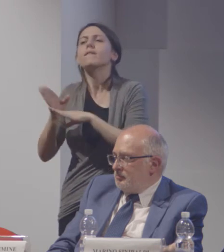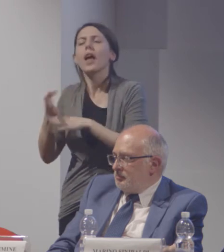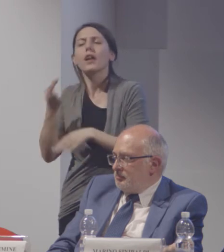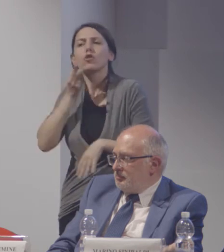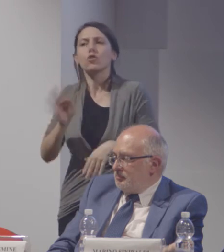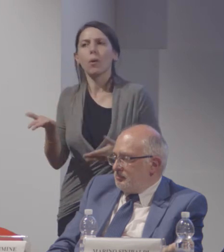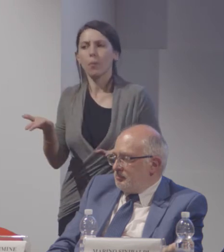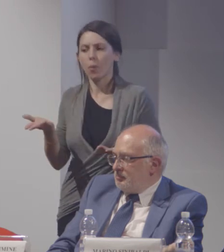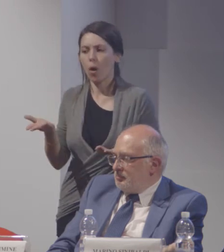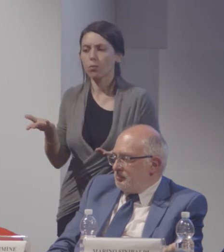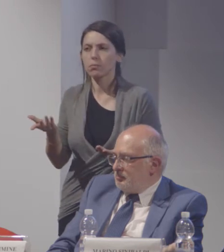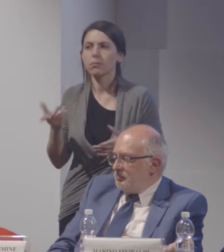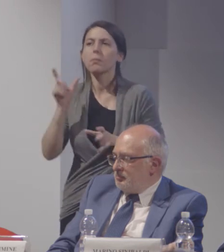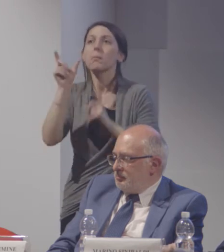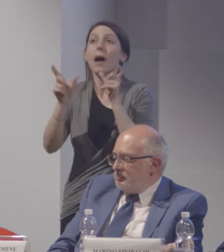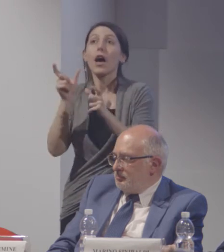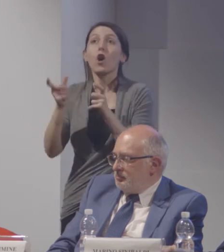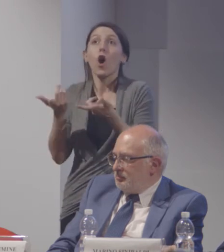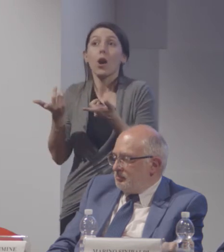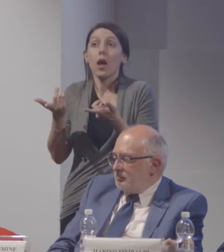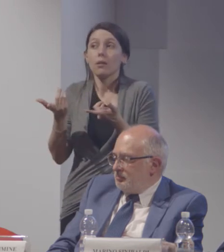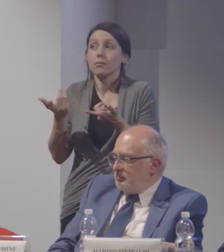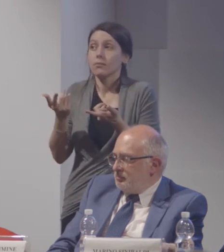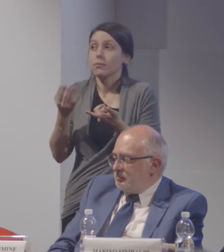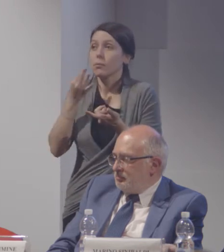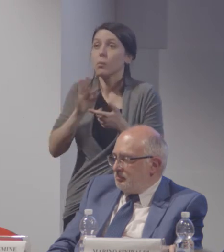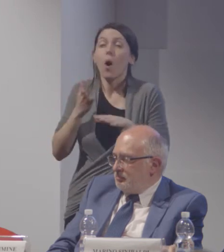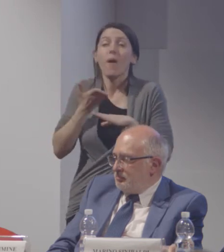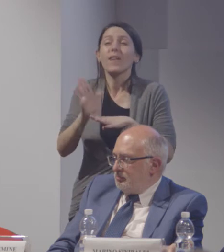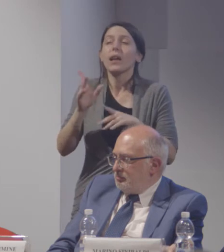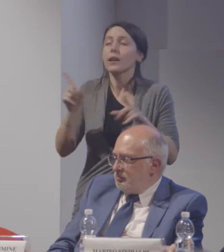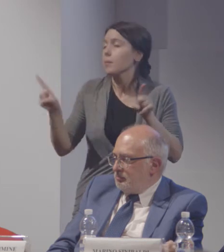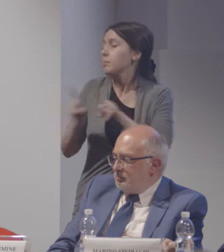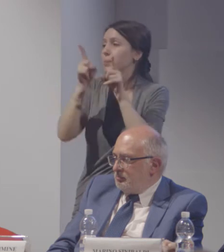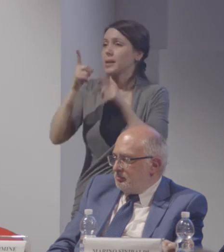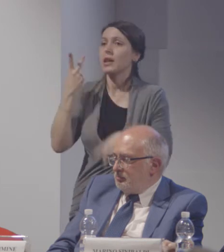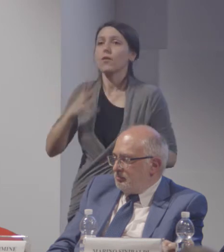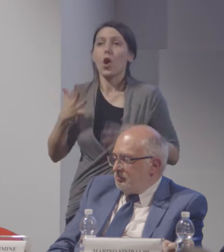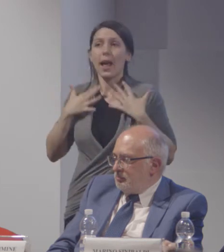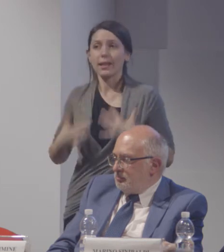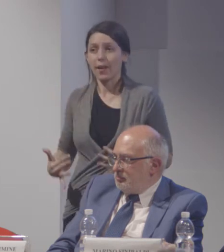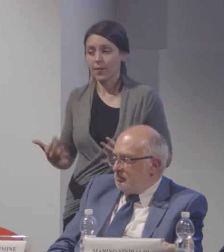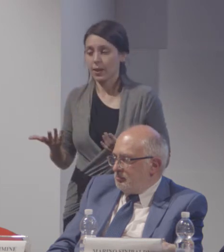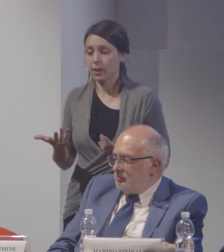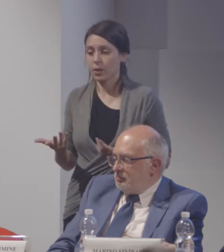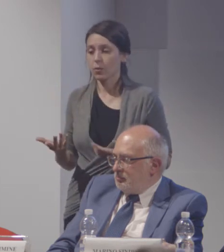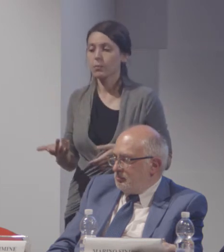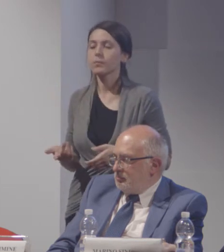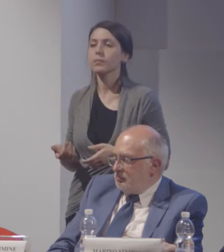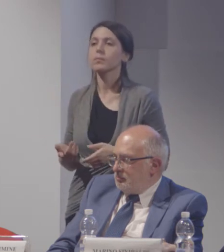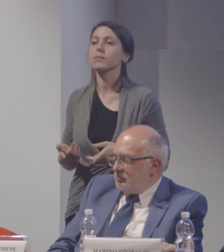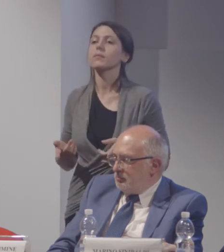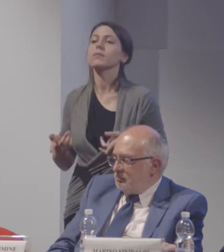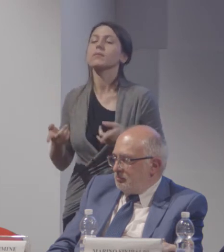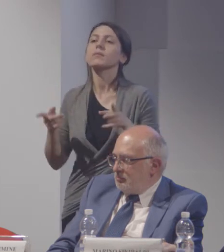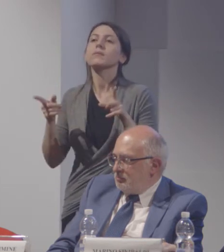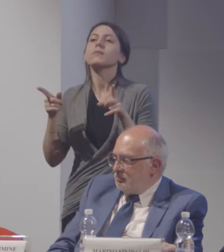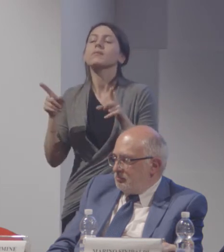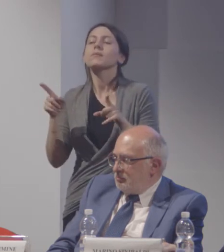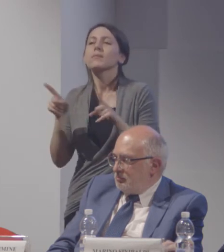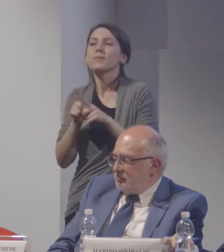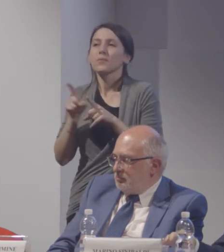che possono ferire tanto quanto una violenza fisica. e naturalmente come nuova e